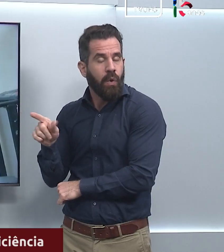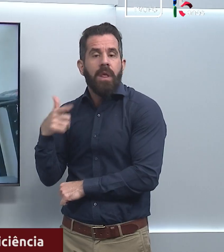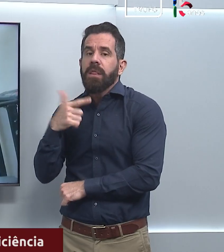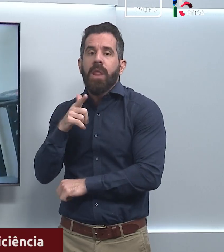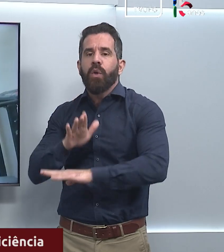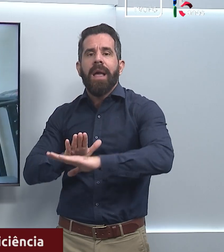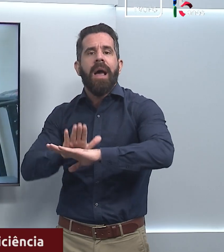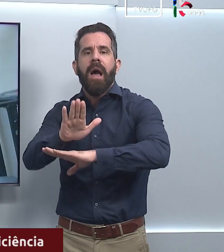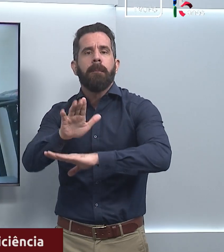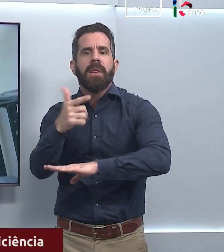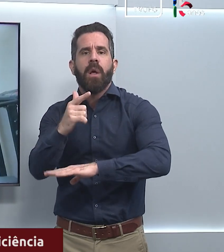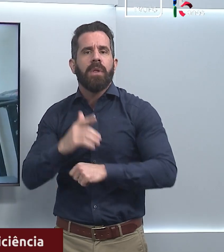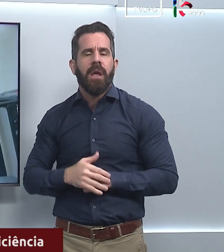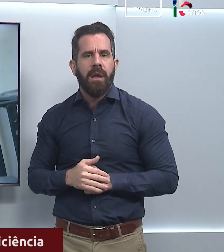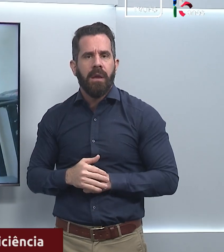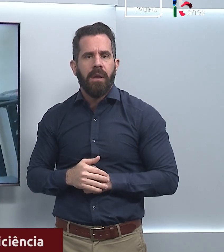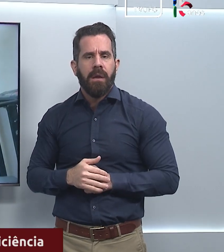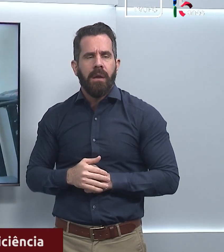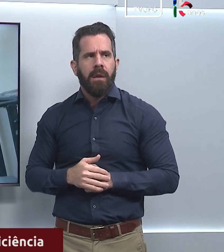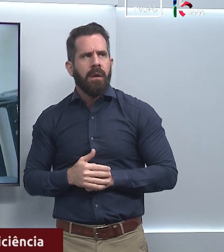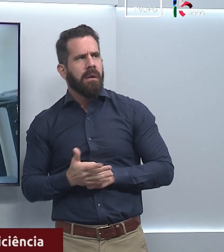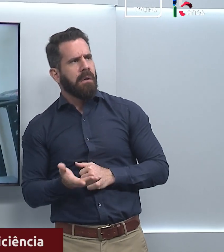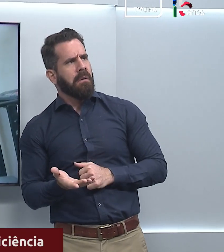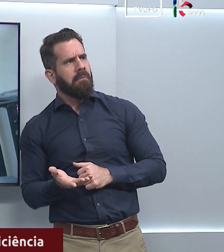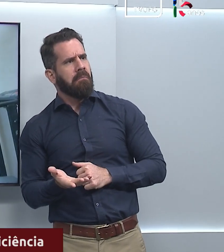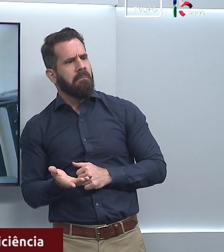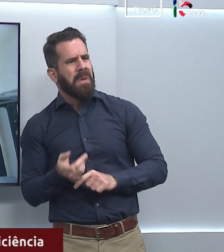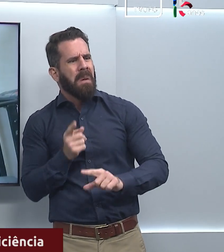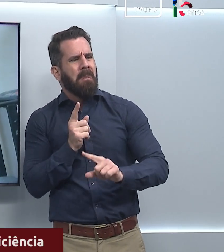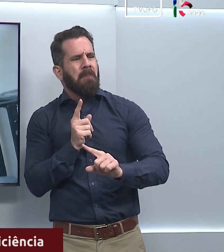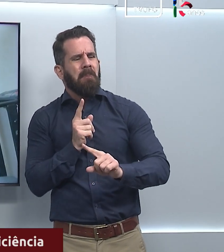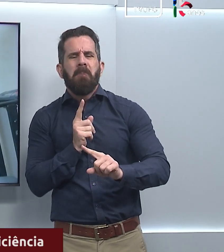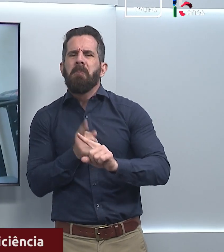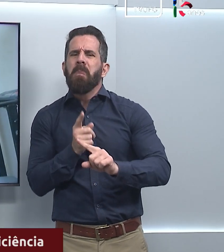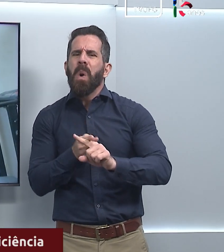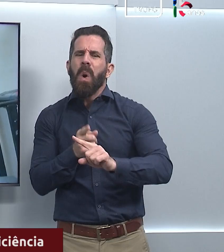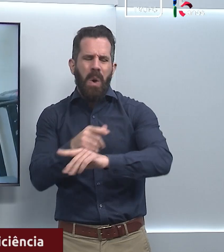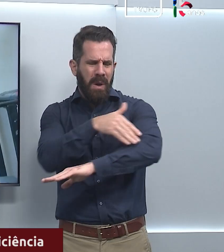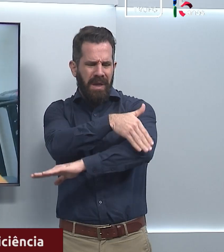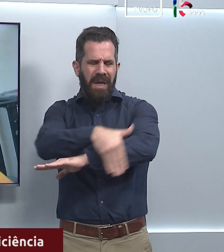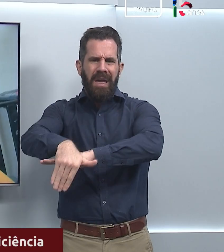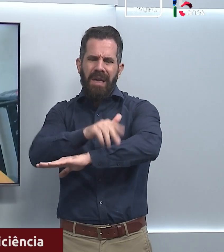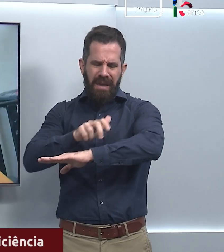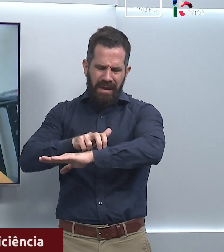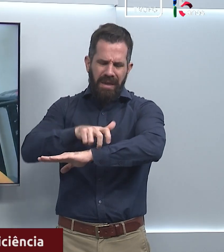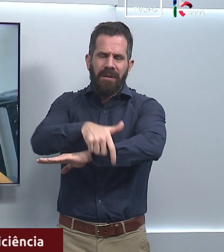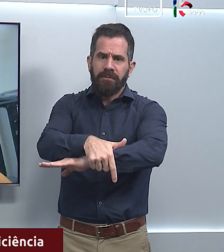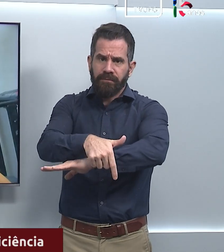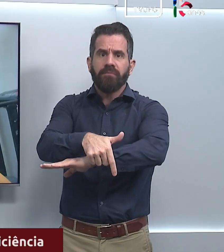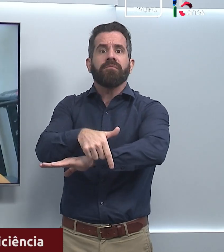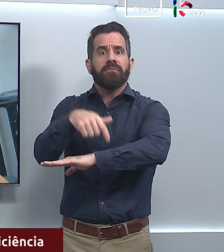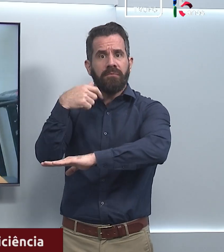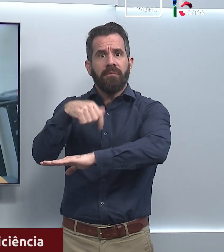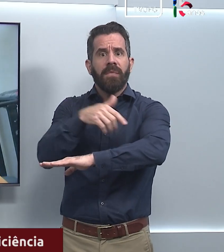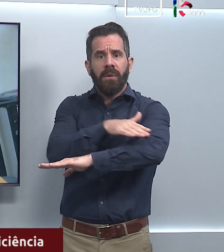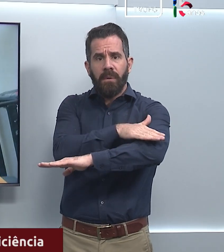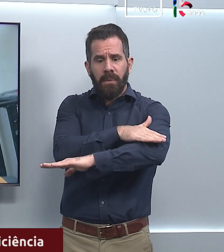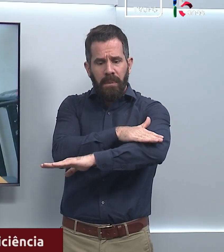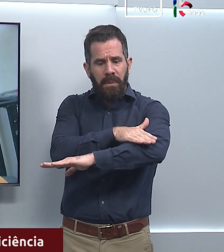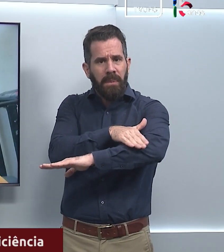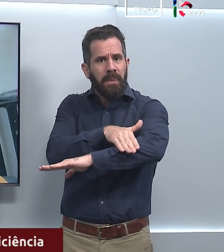Então, aí você vê assim, por que os meios-fios não terminam todos em